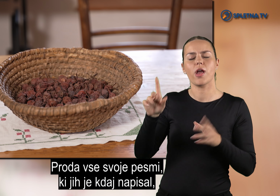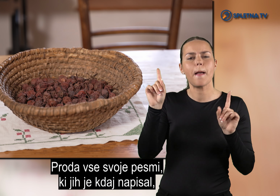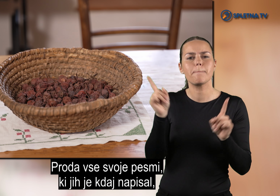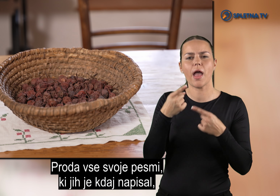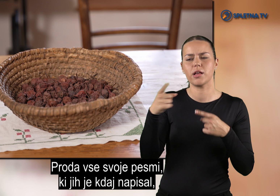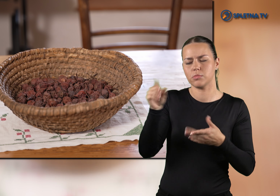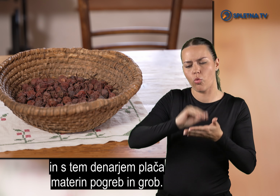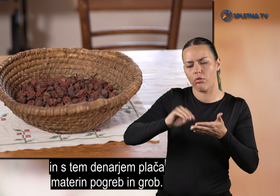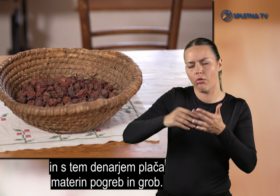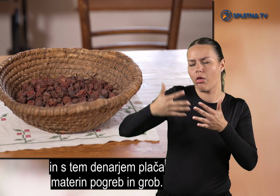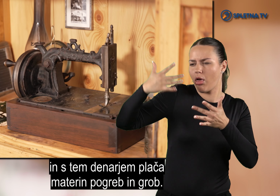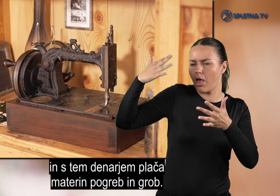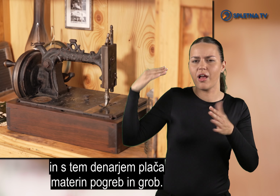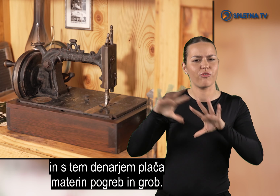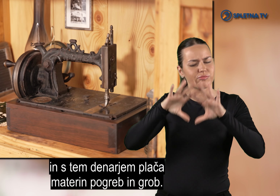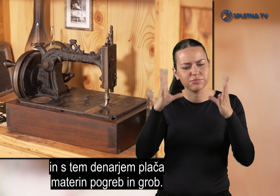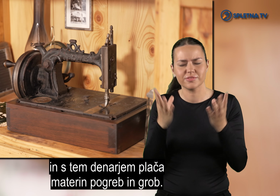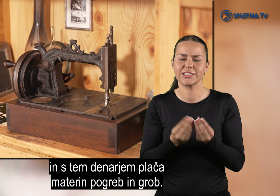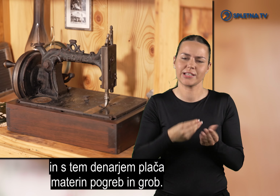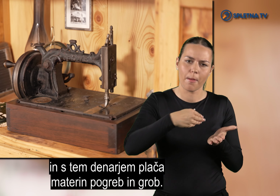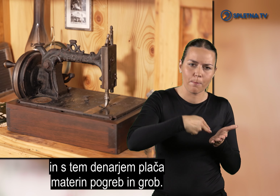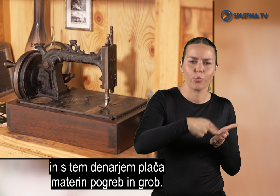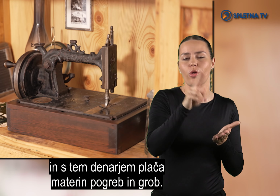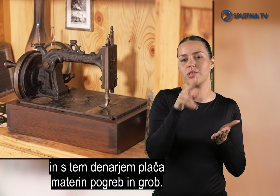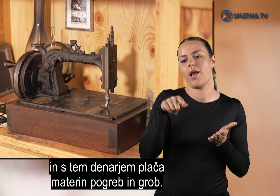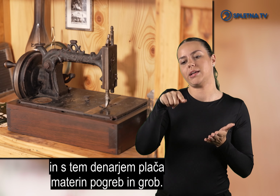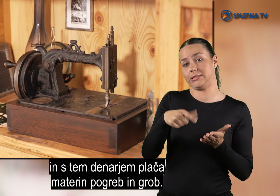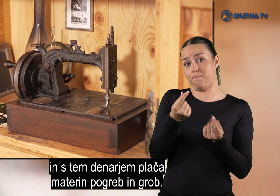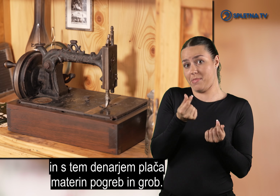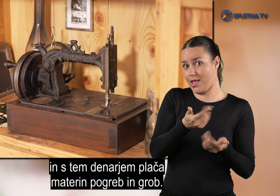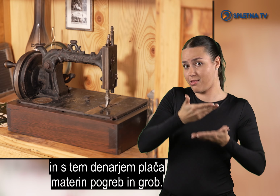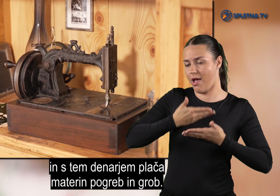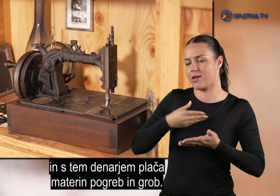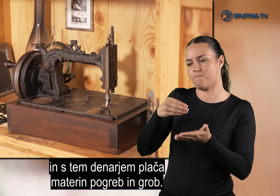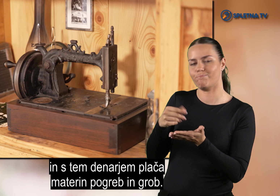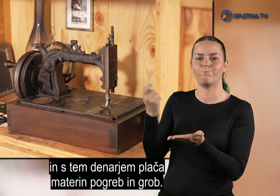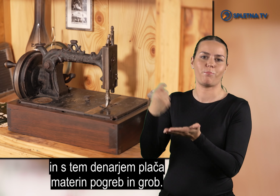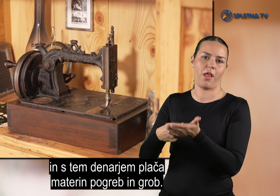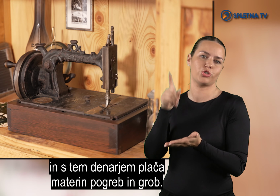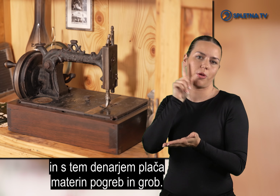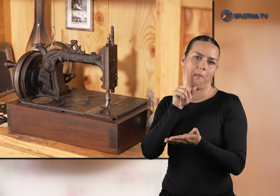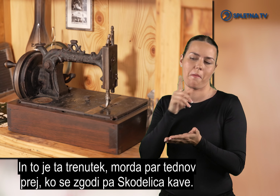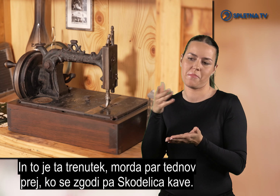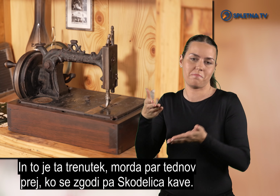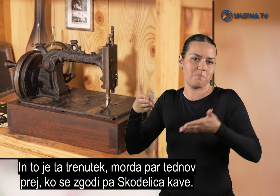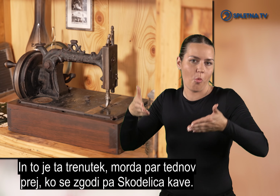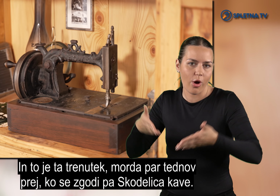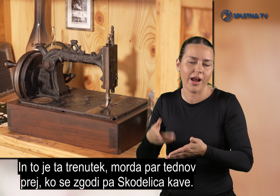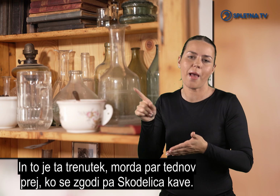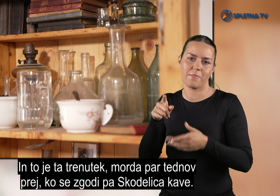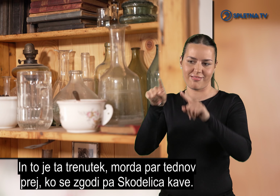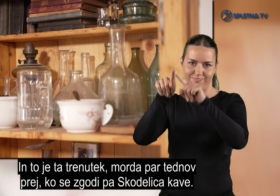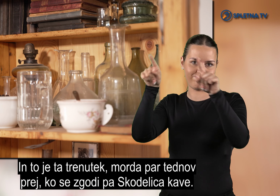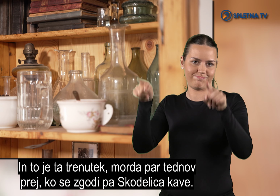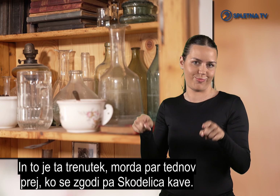napisal, in s tem denarjem plača materin pogreb in grob. In to je ta trenutek, morda